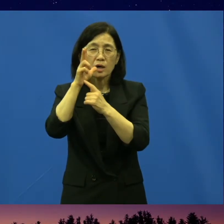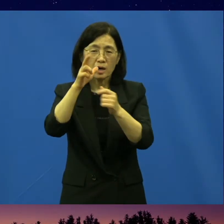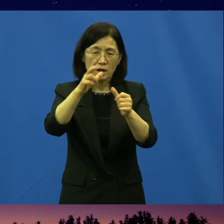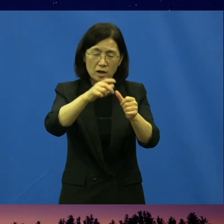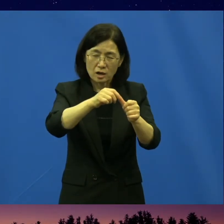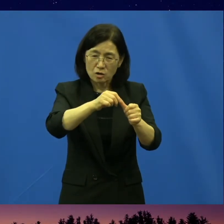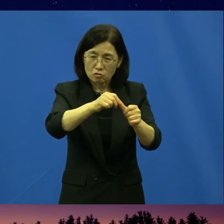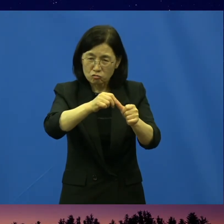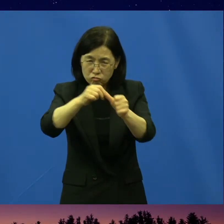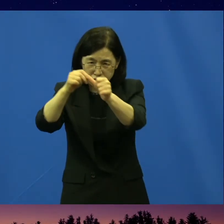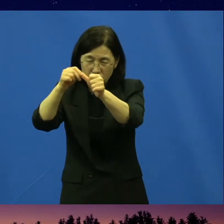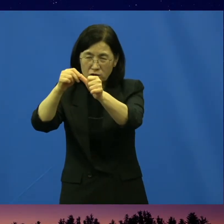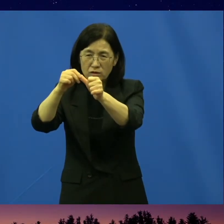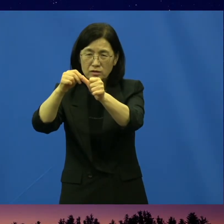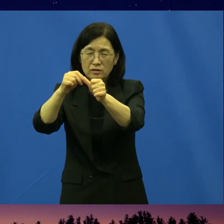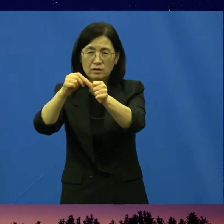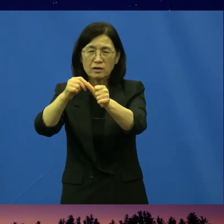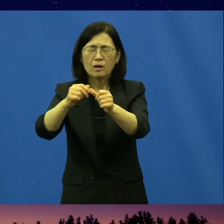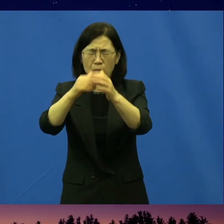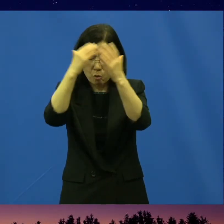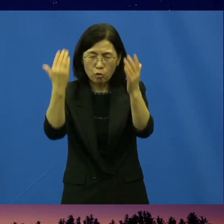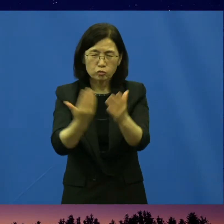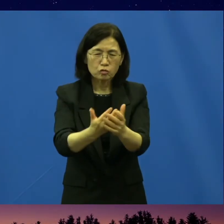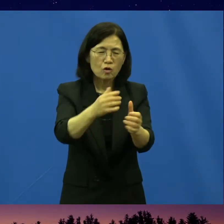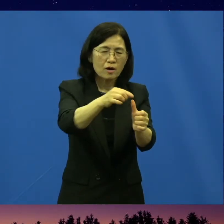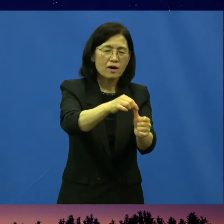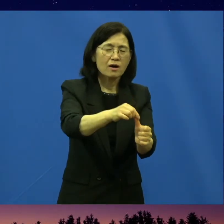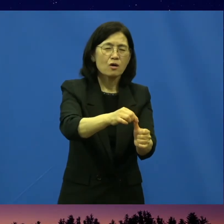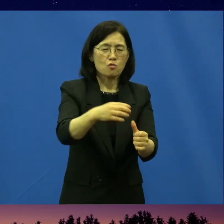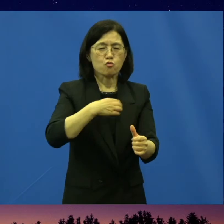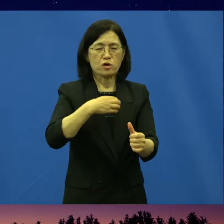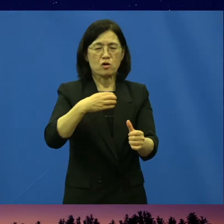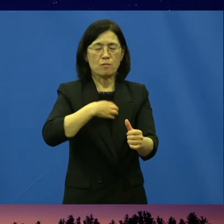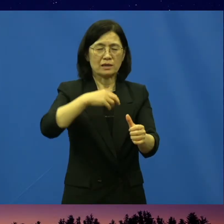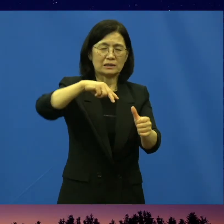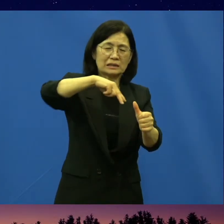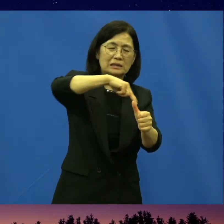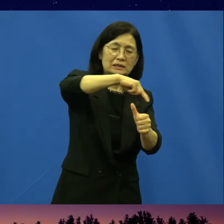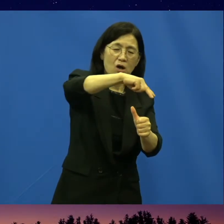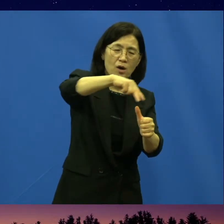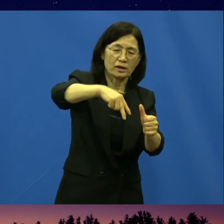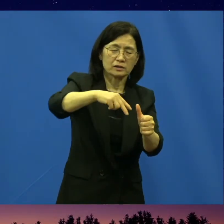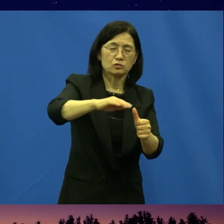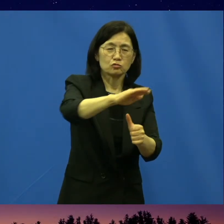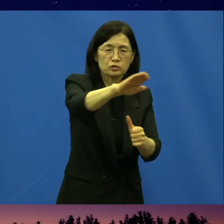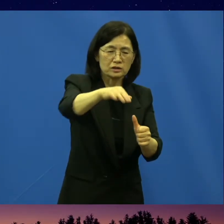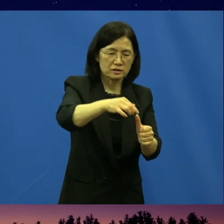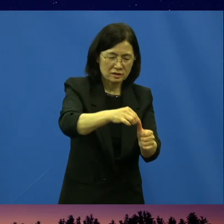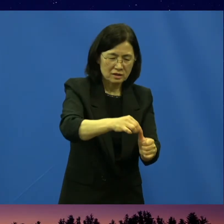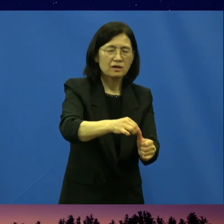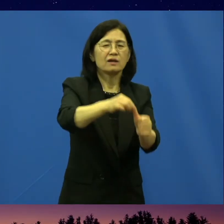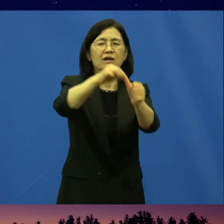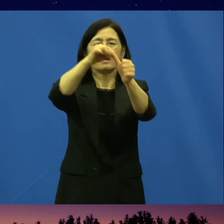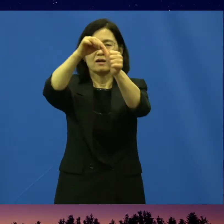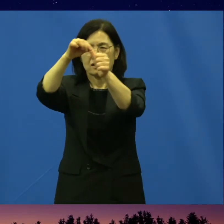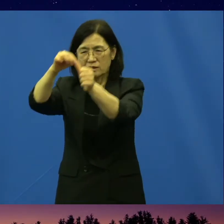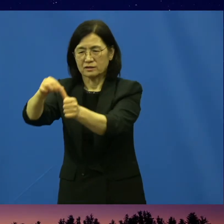예수아라는 단어가 다 건져내다, 위급한 상황으로부터 우리를 건져내다는 뜻이에요.